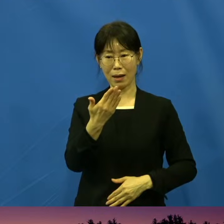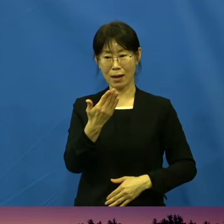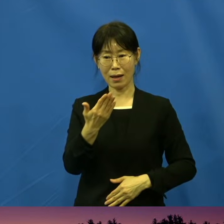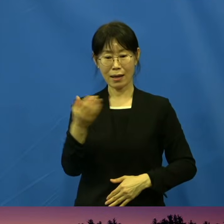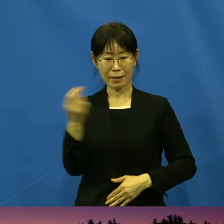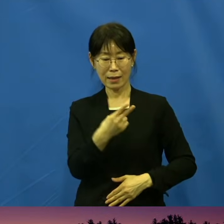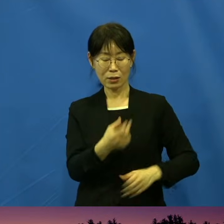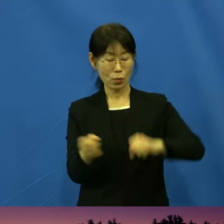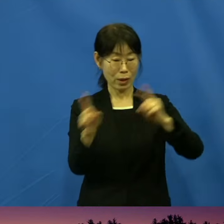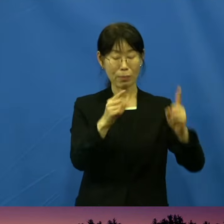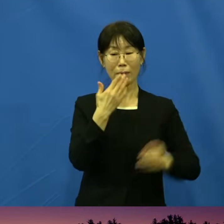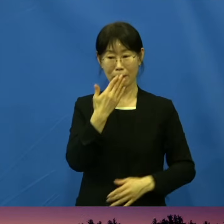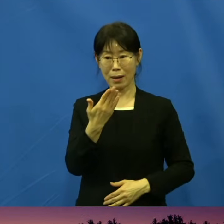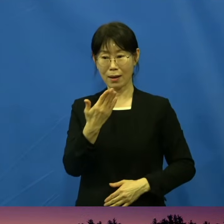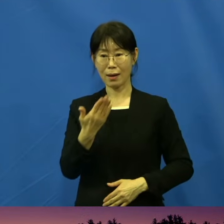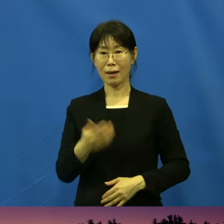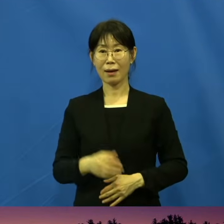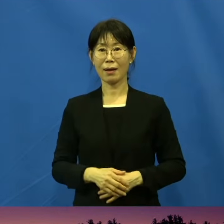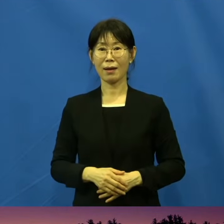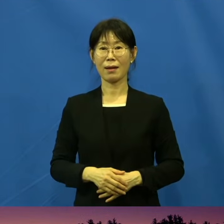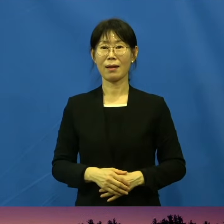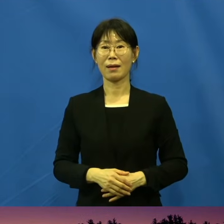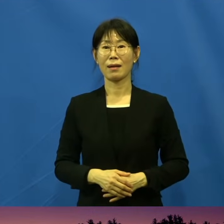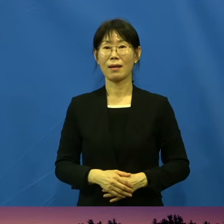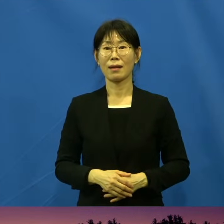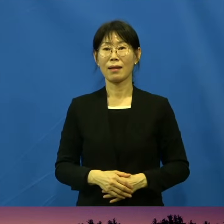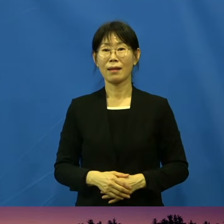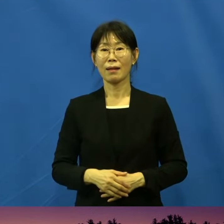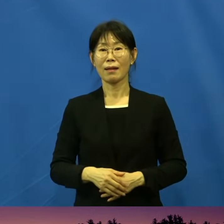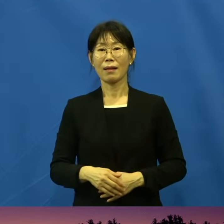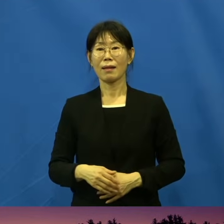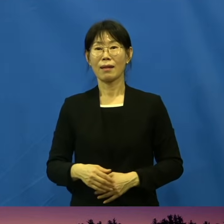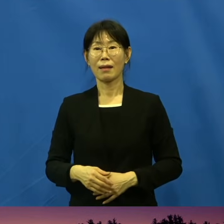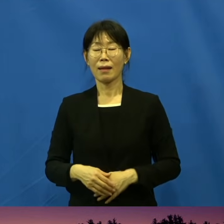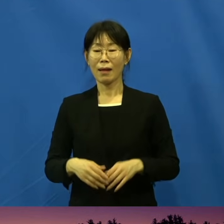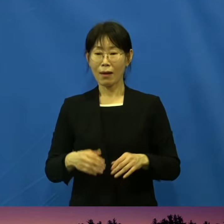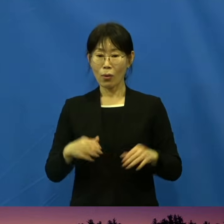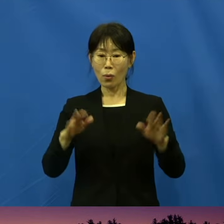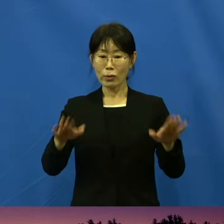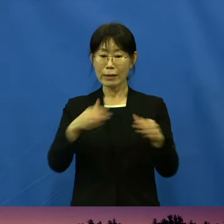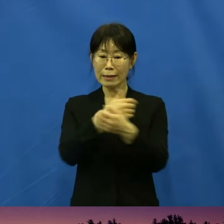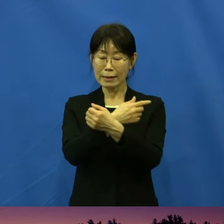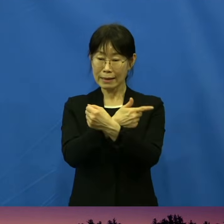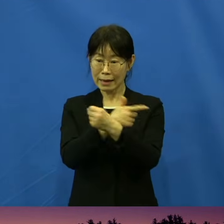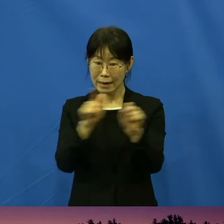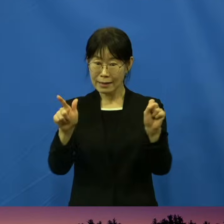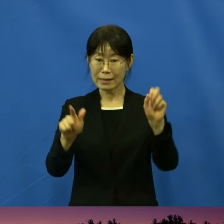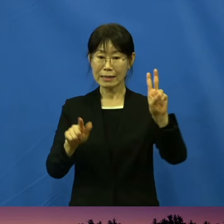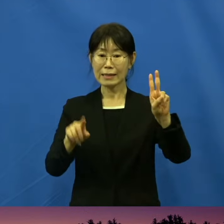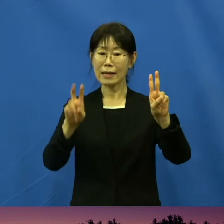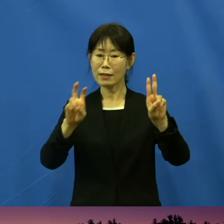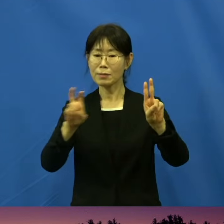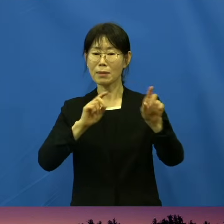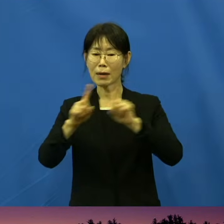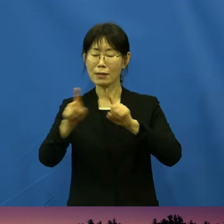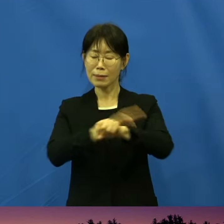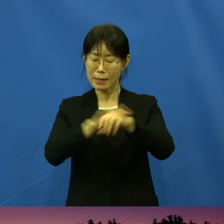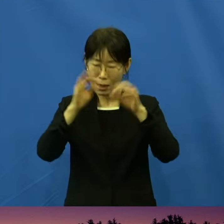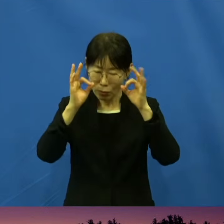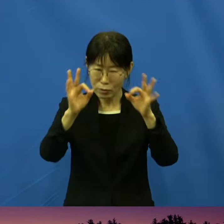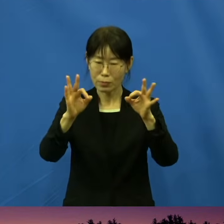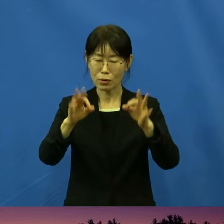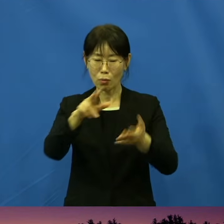여러분들이 관계 안에 꼬인 게 있으면요, 우리 안에 이 2장 20절이 우리에게 답을 줄 거예요. 내